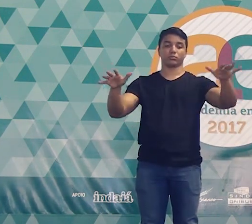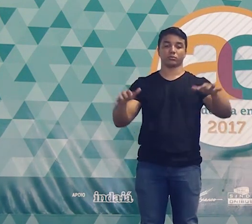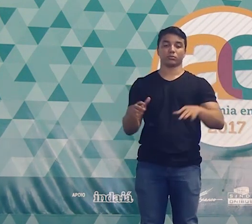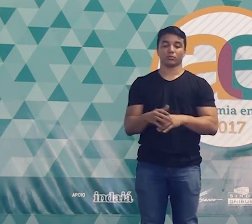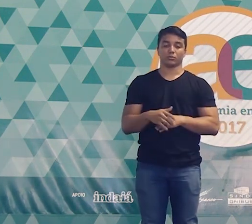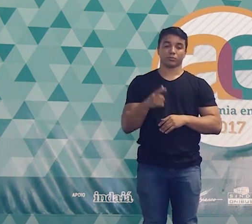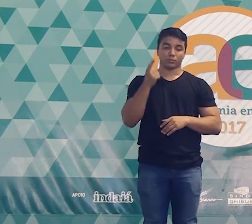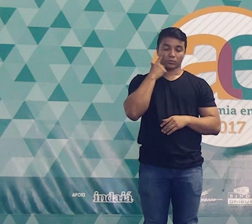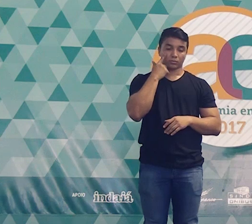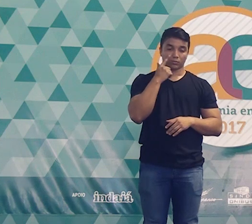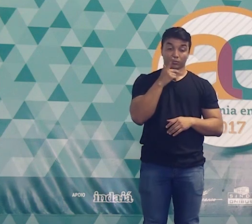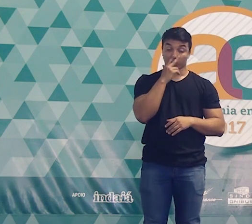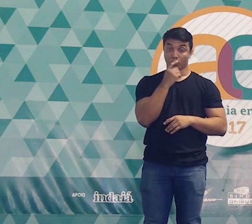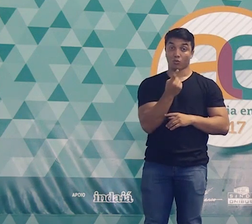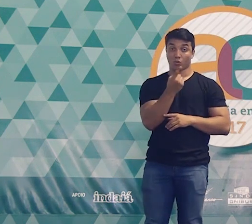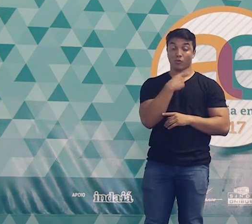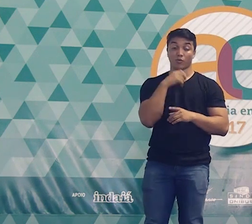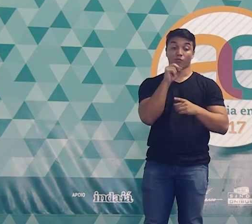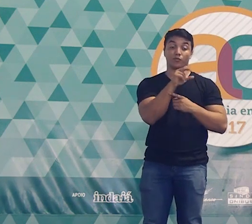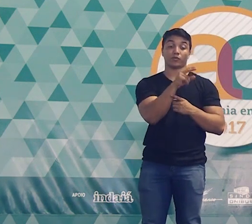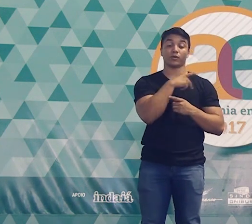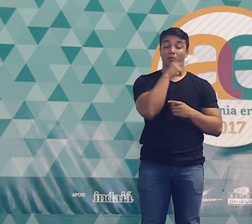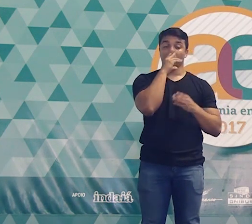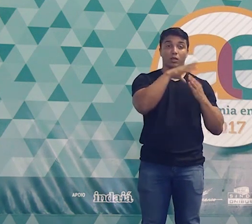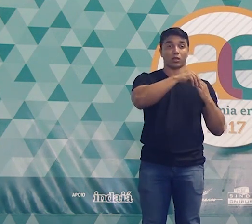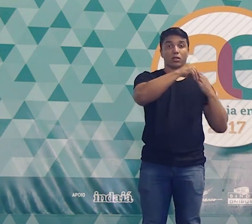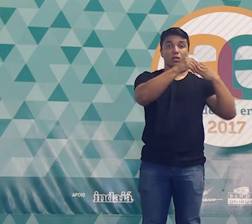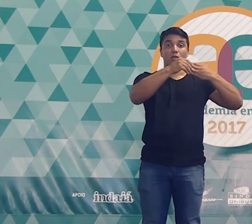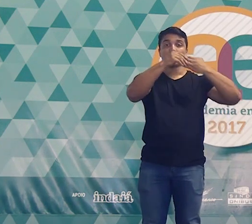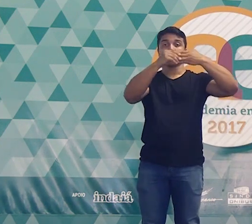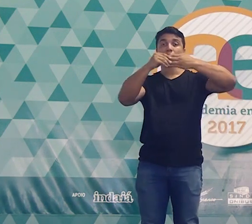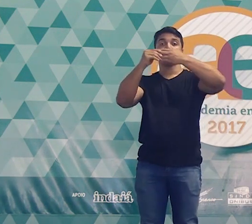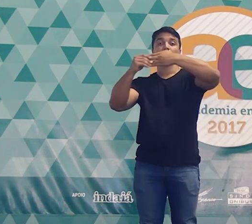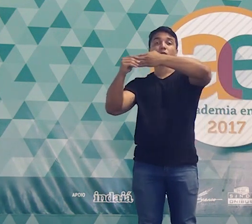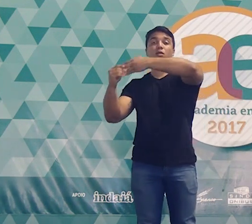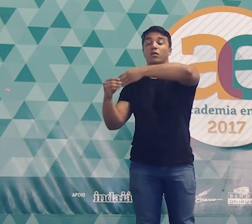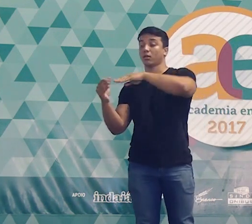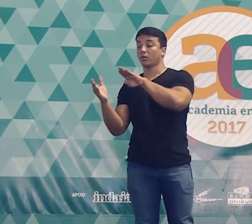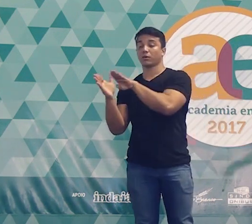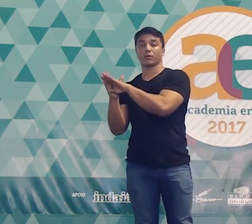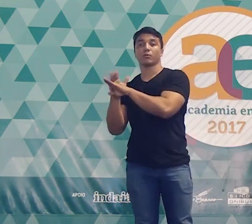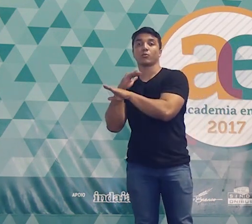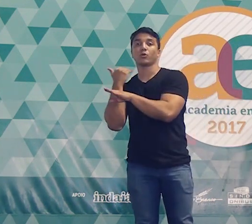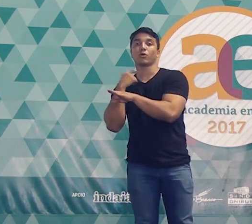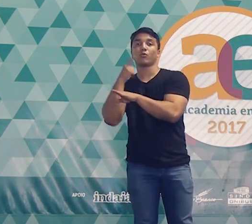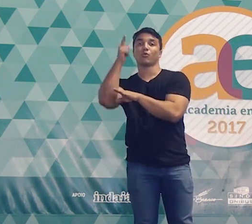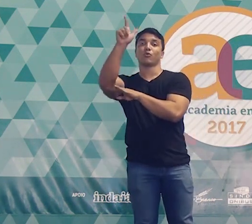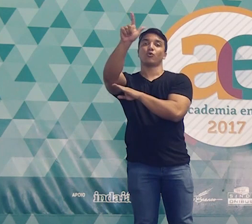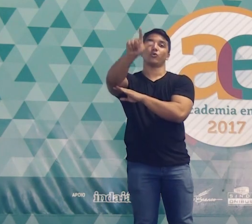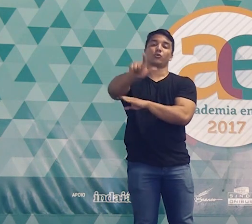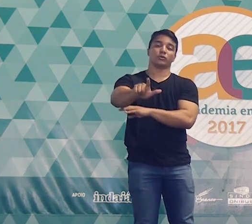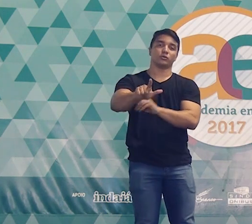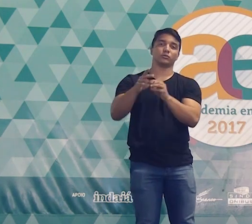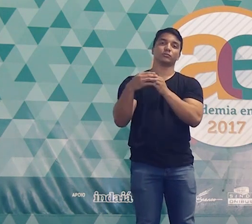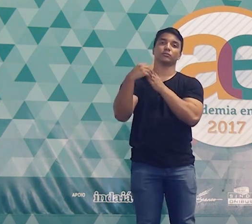invadindo uma bactéria, um dos vírus acaba levando o material genético da bactéria que morreu para outra bactéria, transferindo